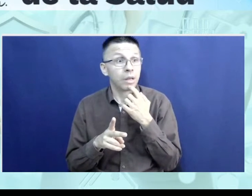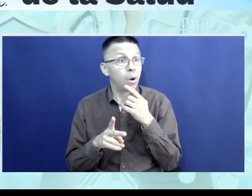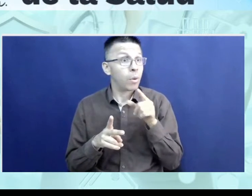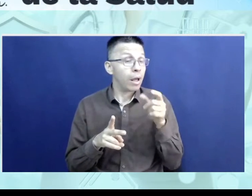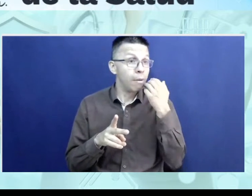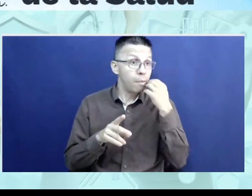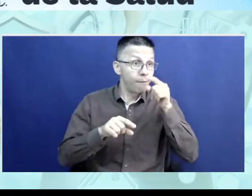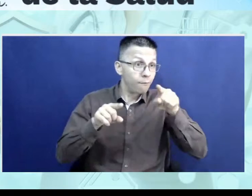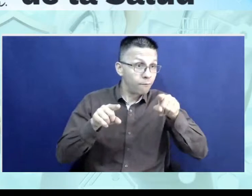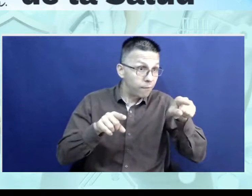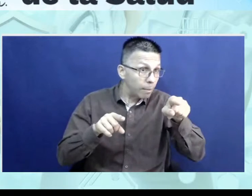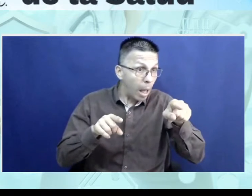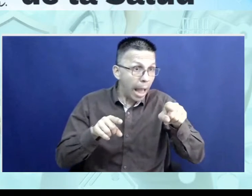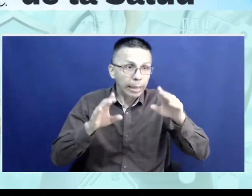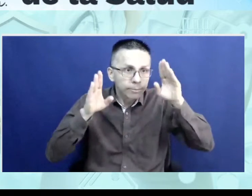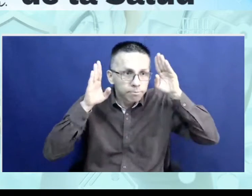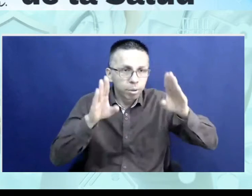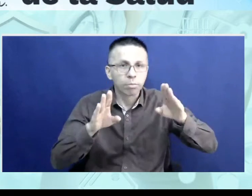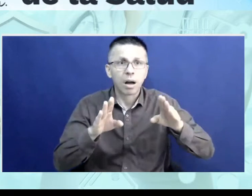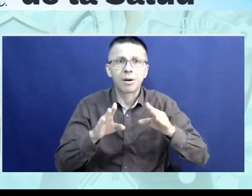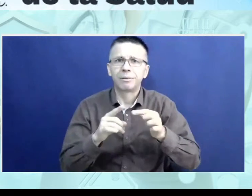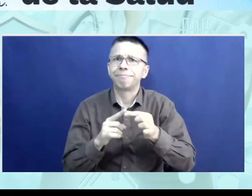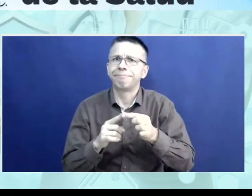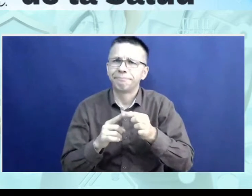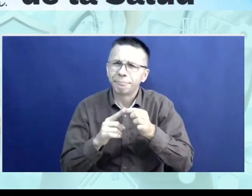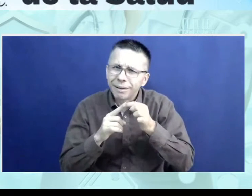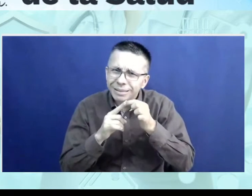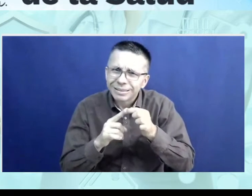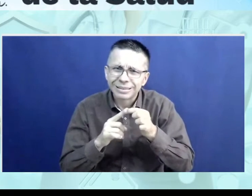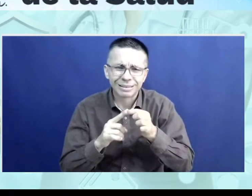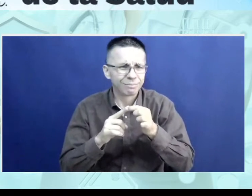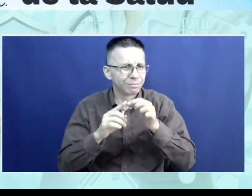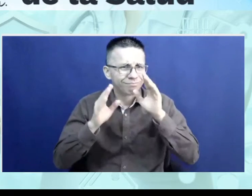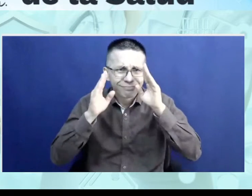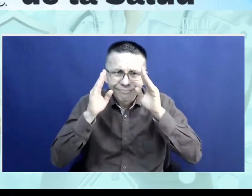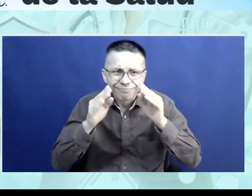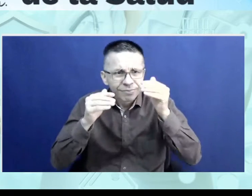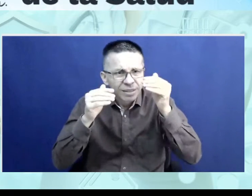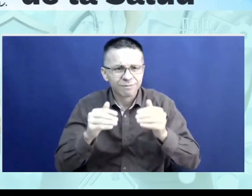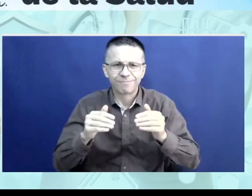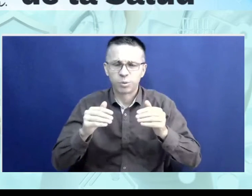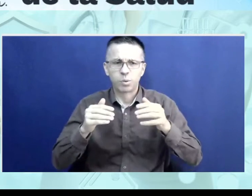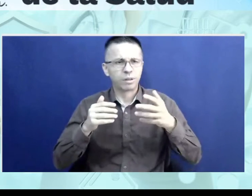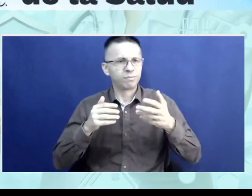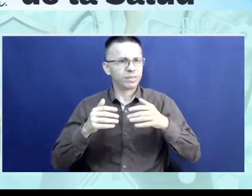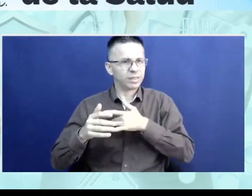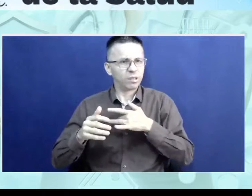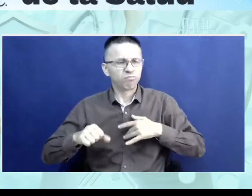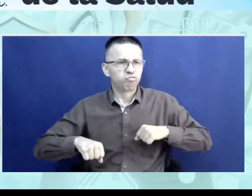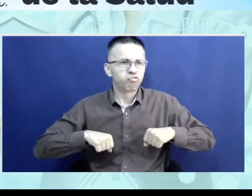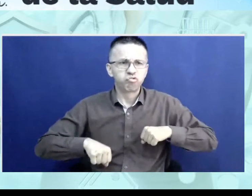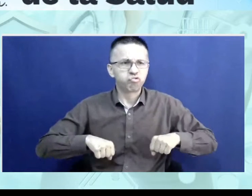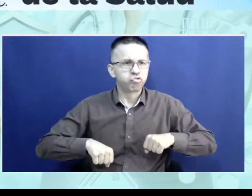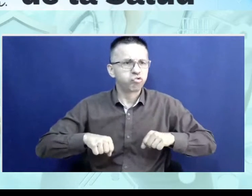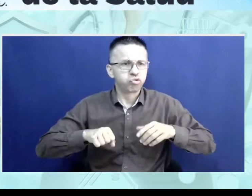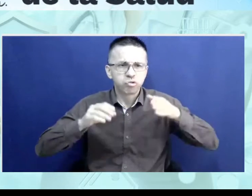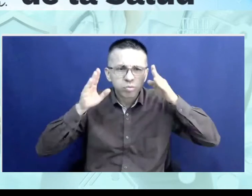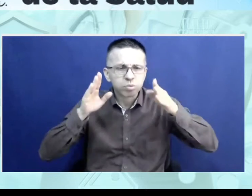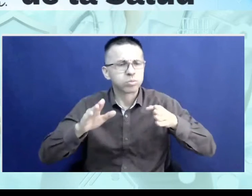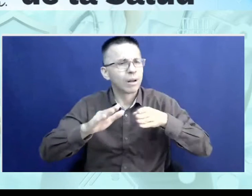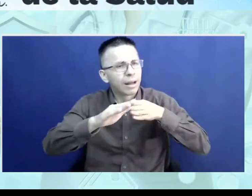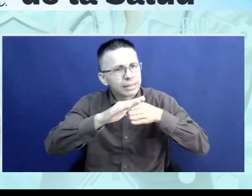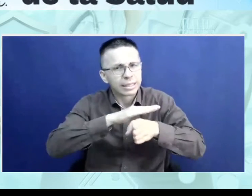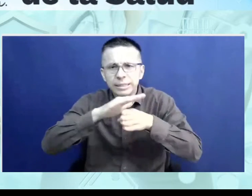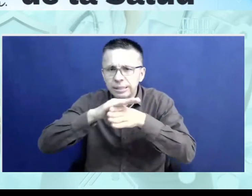más las personas que tienen una necesidad sentida, todo el sistema va a estar abierto con oportunidad, sin barreras de accesibilidad,